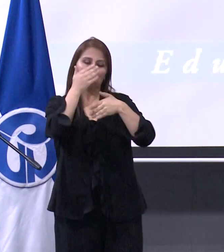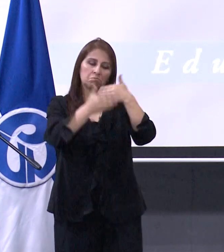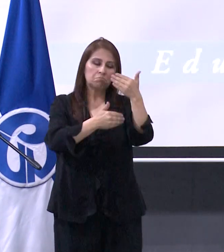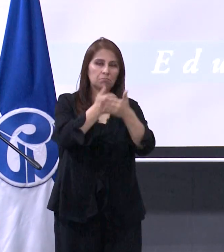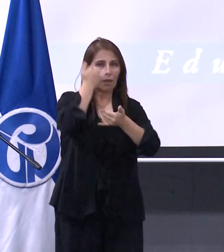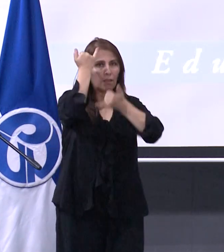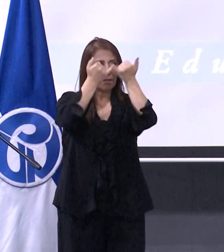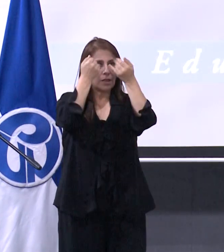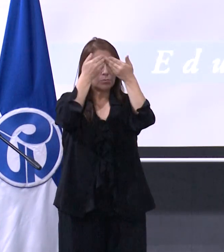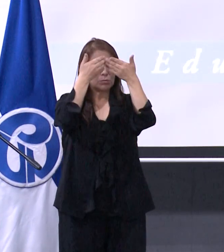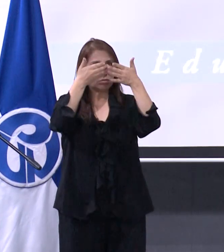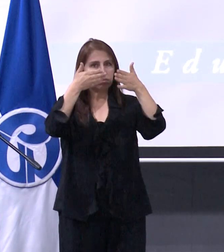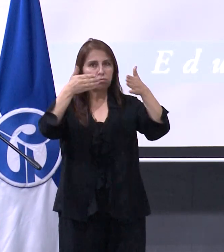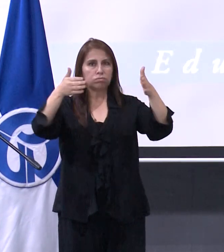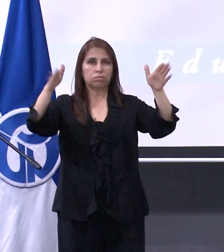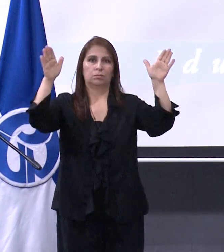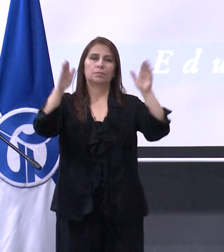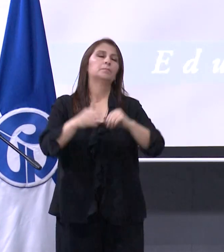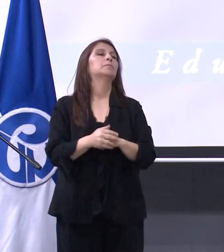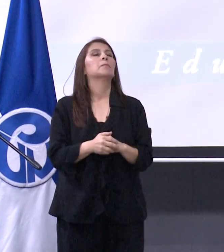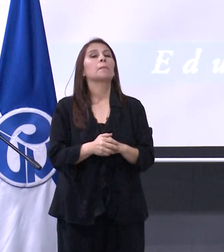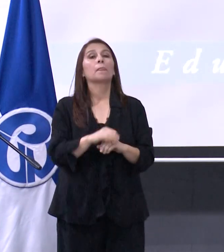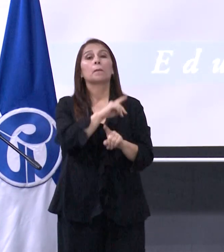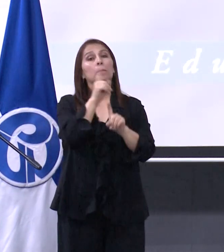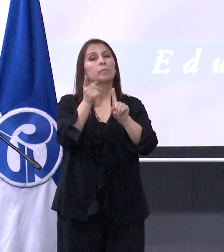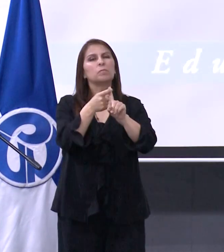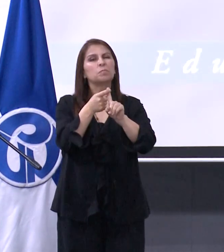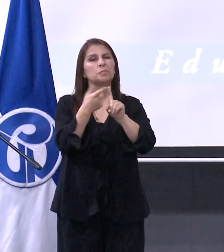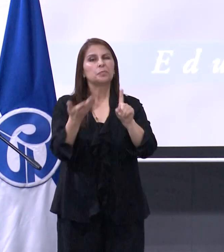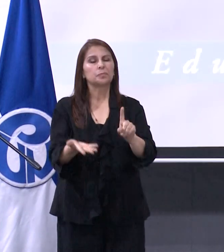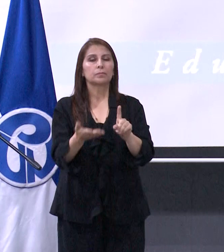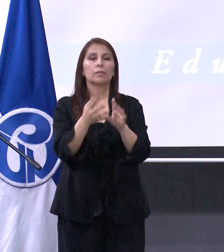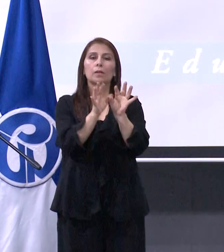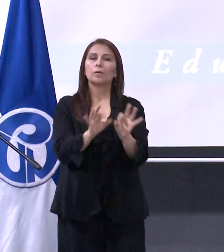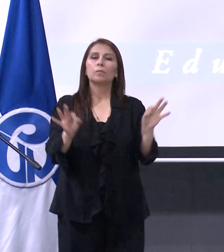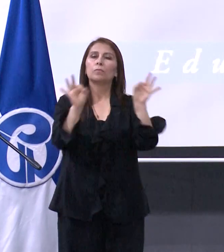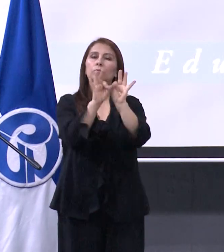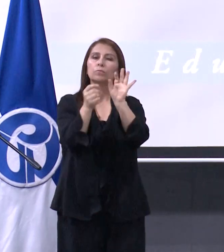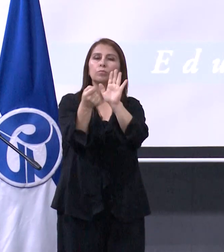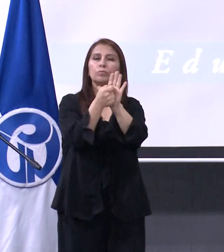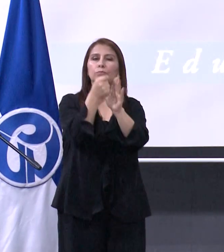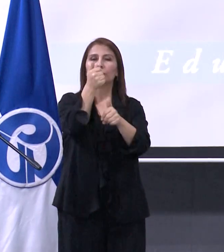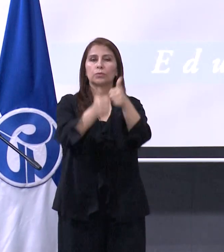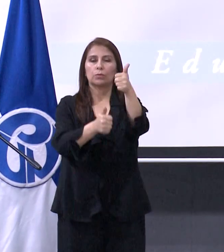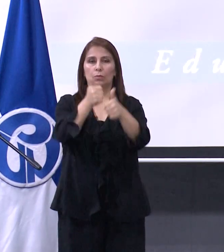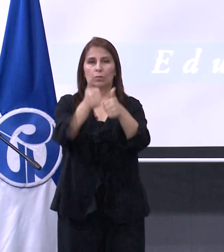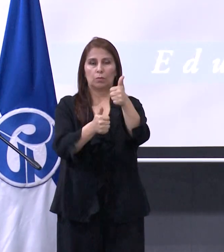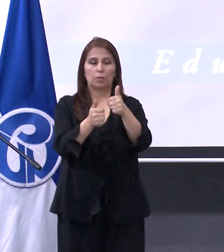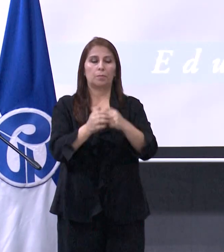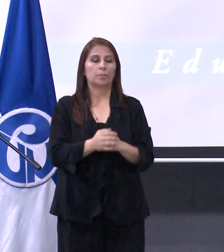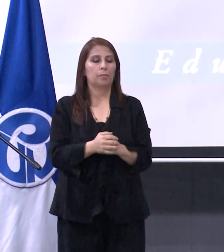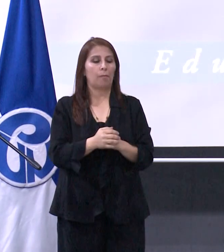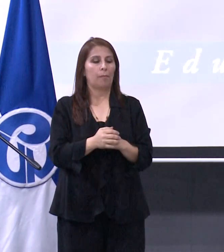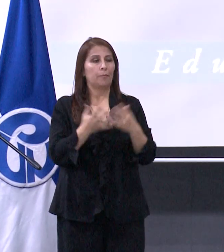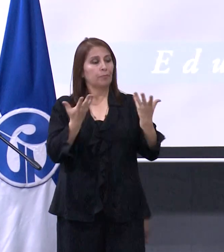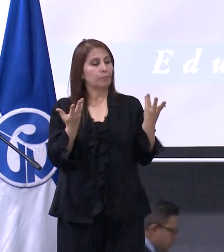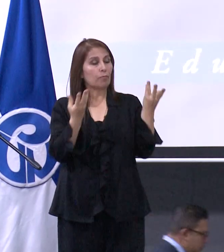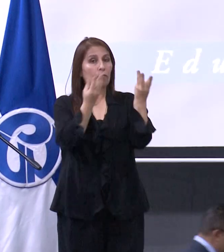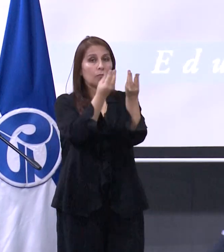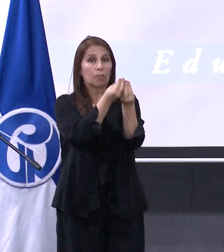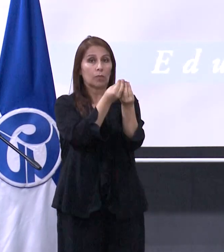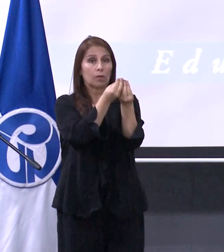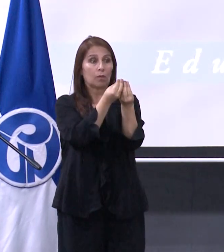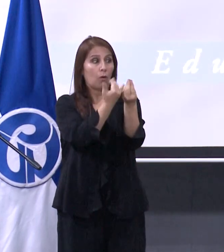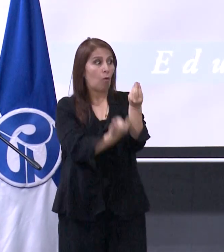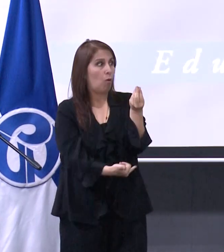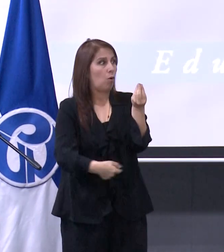ideas primero quiero decir que es muy importante para el comité directivo esta celebración